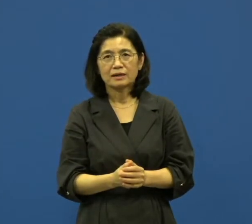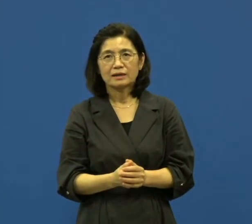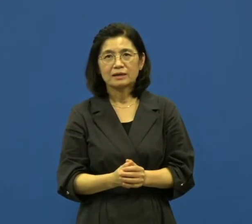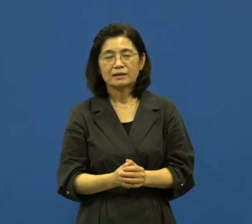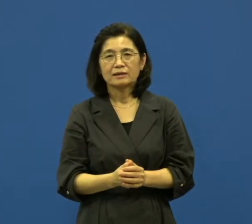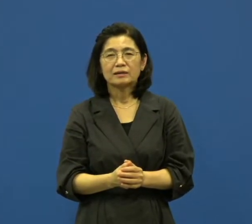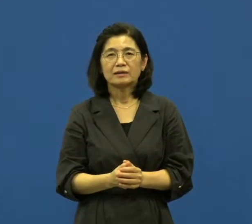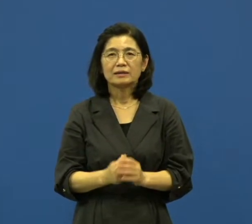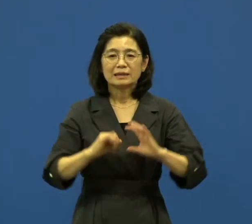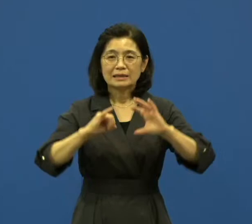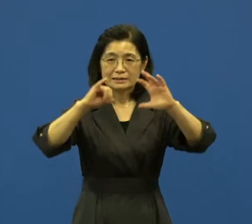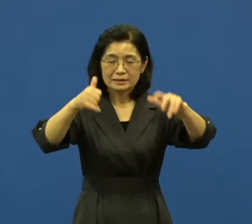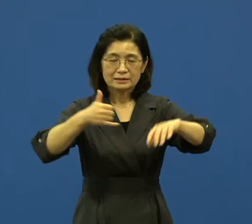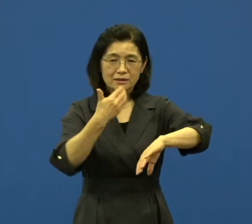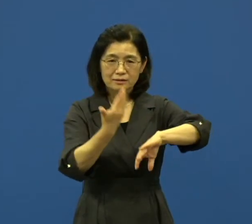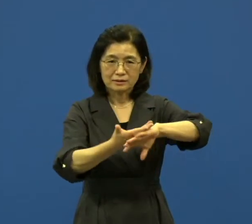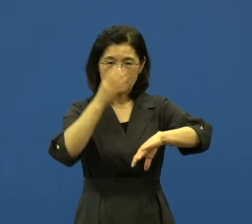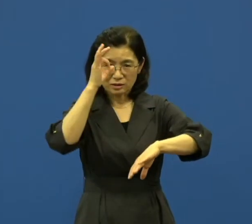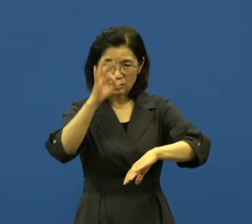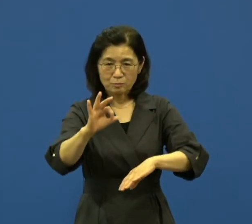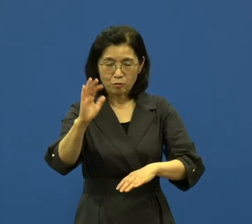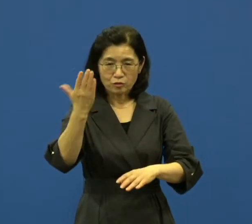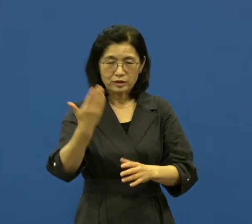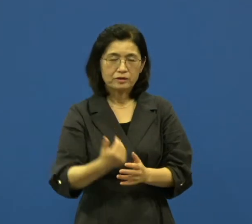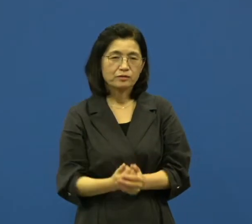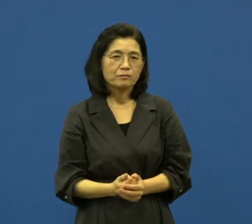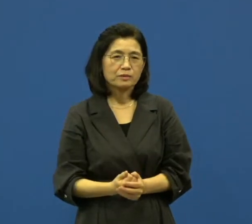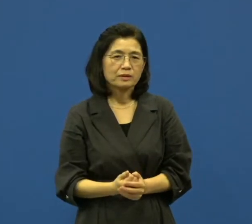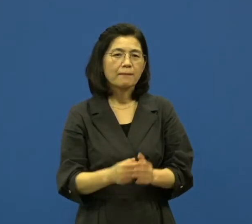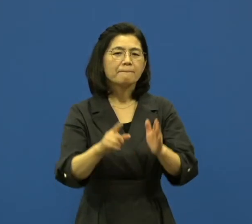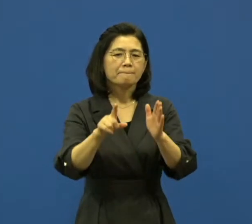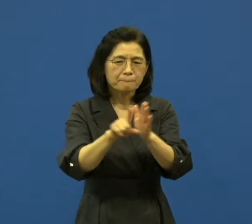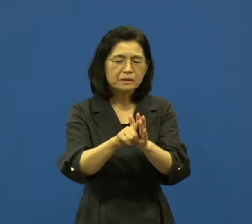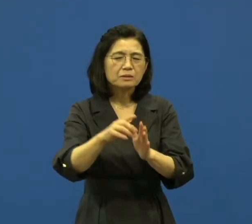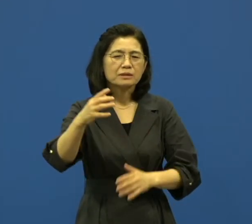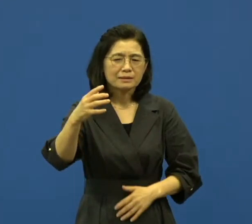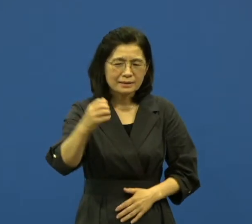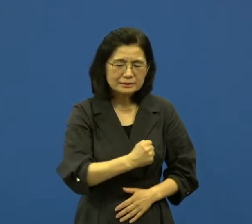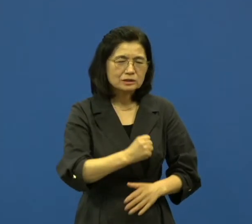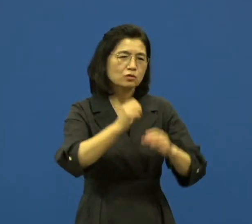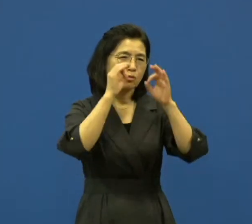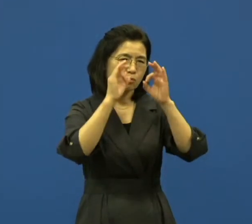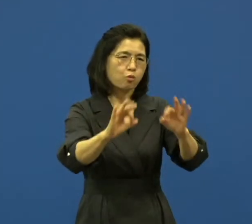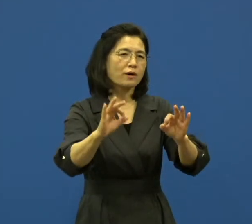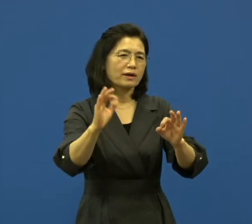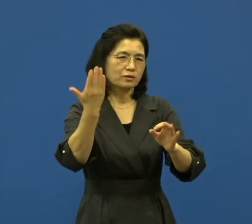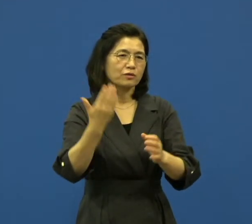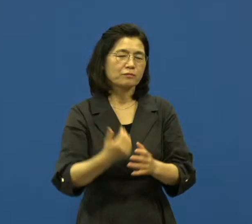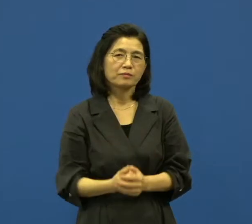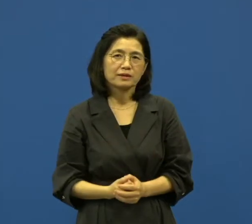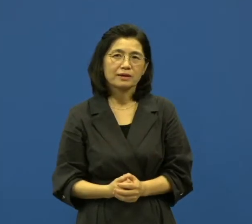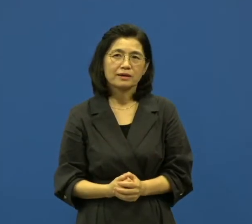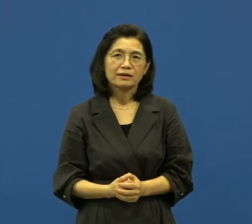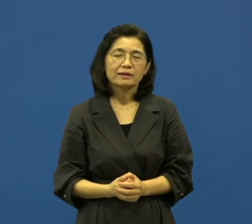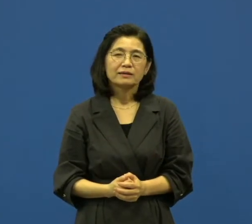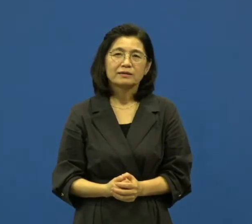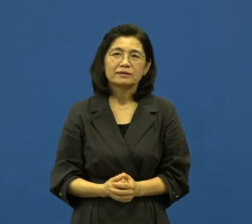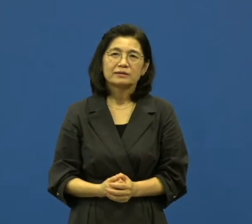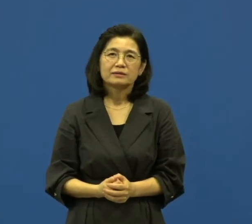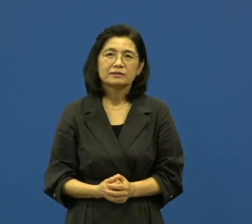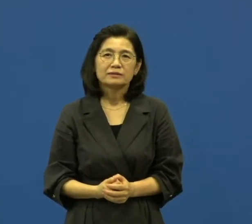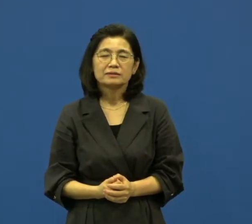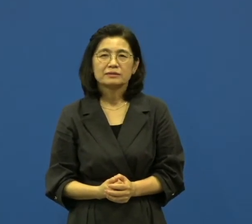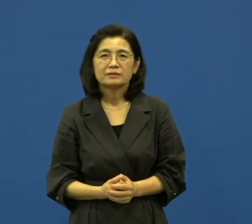세계관의 차이가 있습니다. 이 진화론적 우연히 일어난 이런 진화론자들과는 전혀